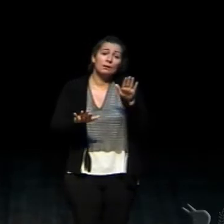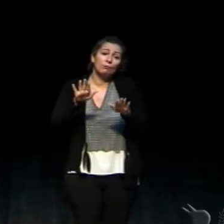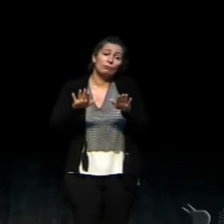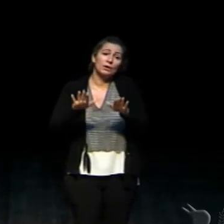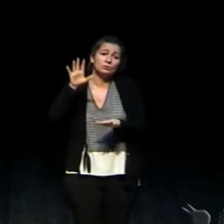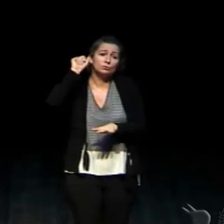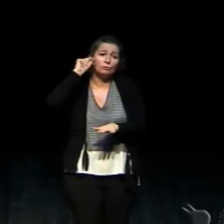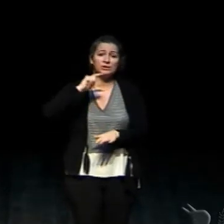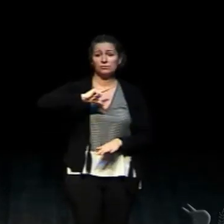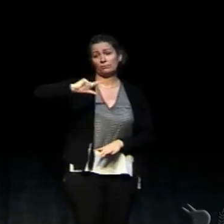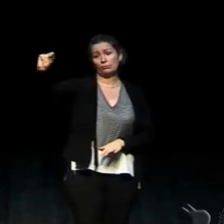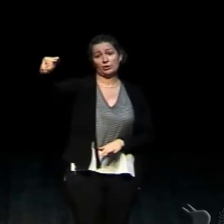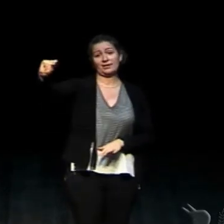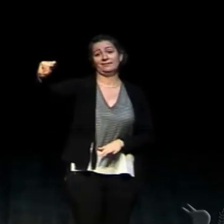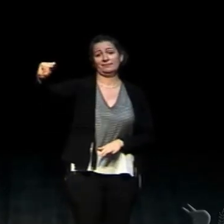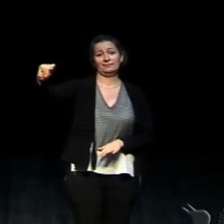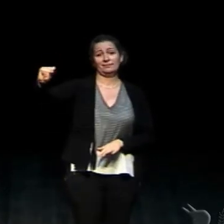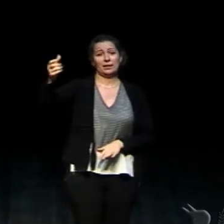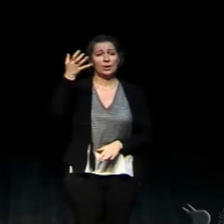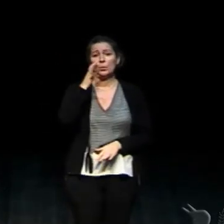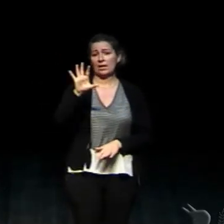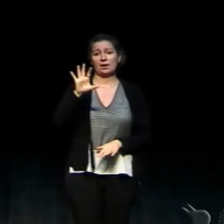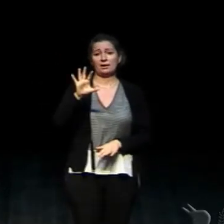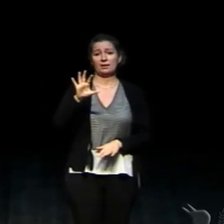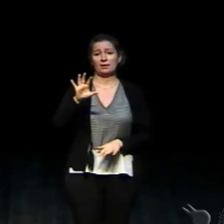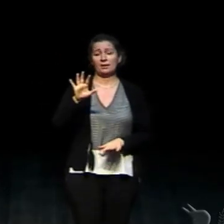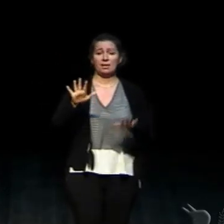desde o início, muitas das vezes, pode fazer com que o seu aluno